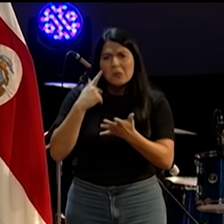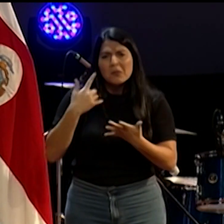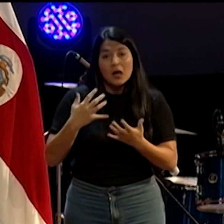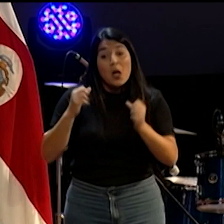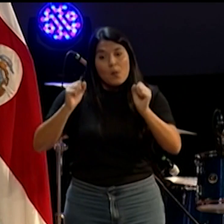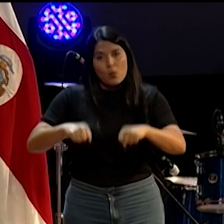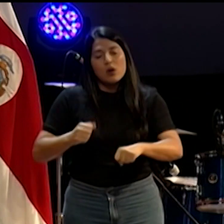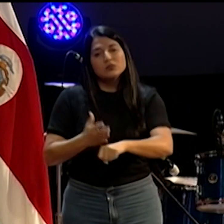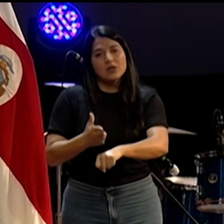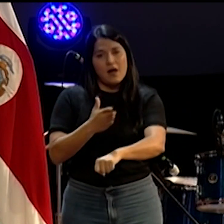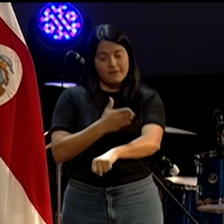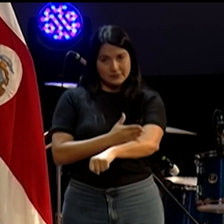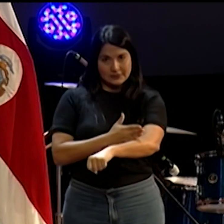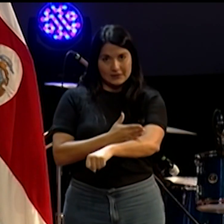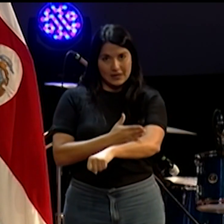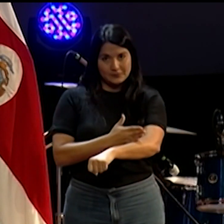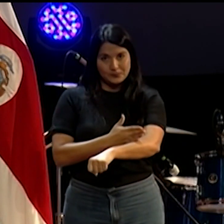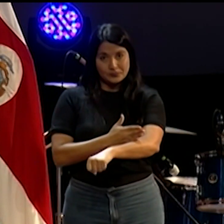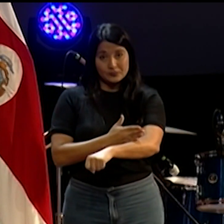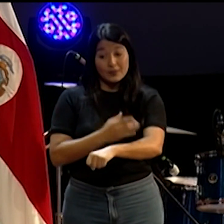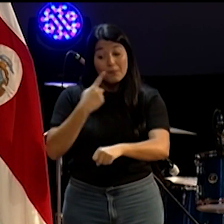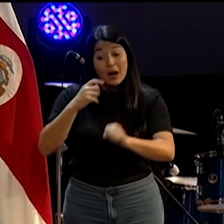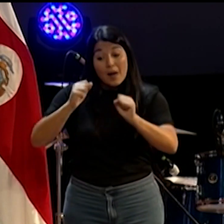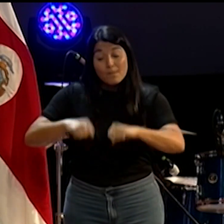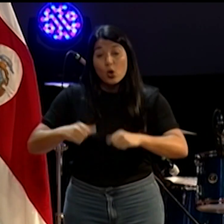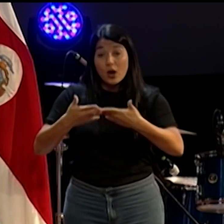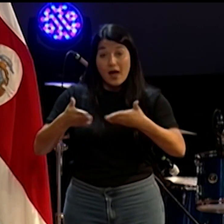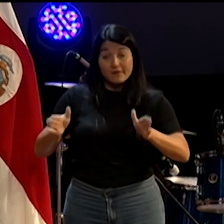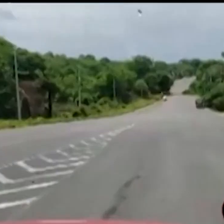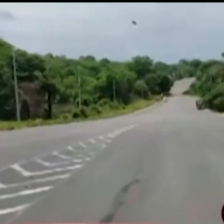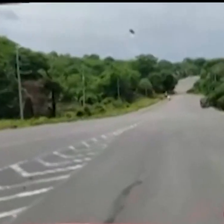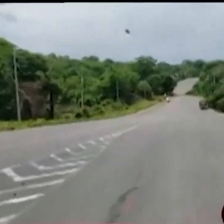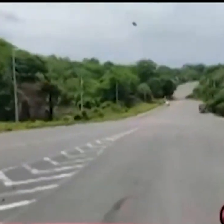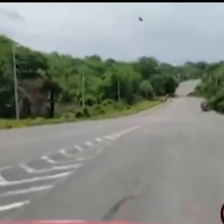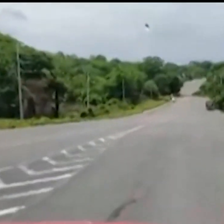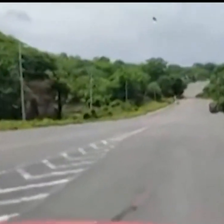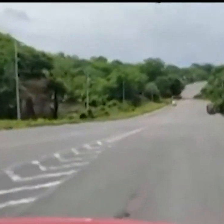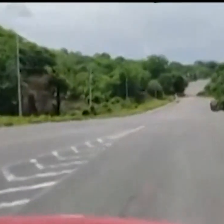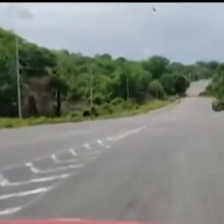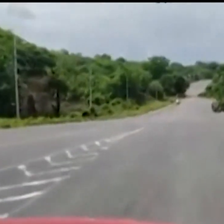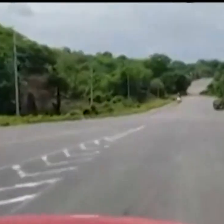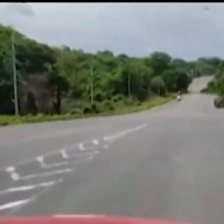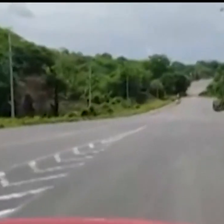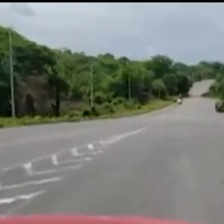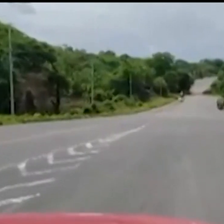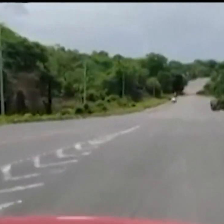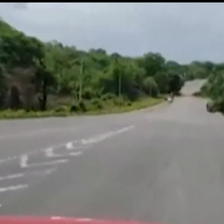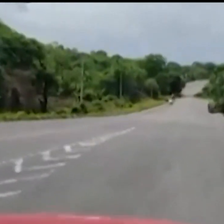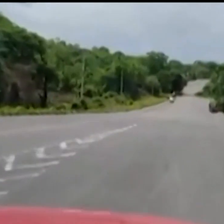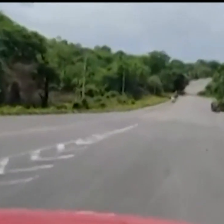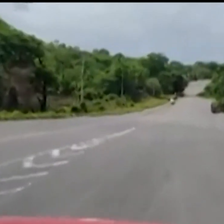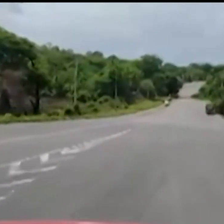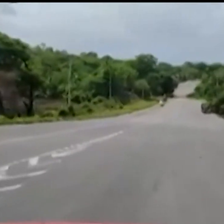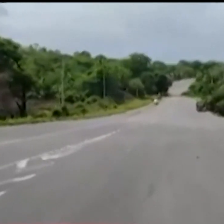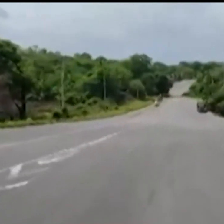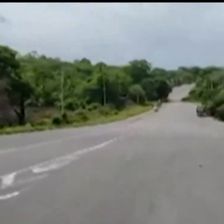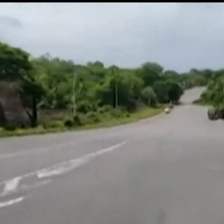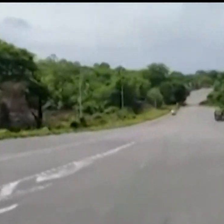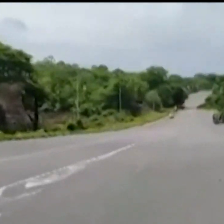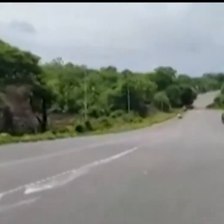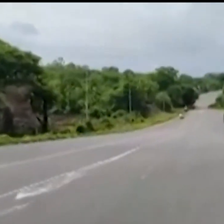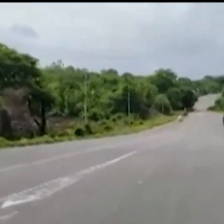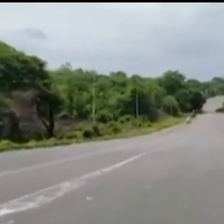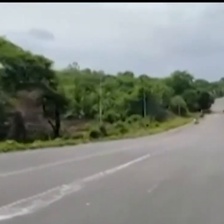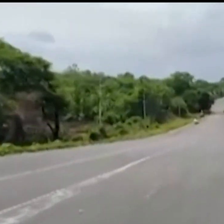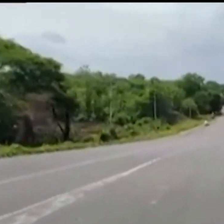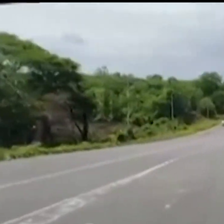podamos avanzar en la apertura de las fronteras. La Comisión Nacional de Emergencias se encargó de llevar alimentos